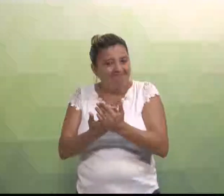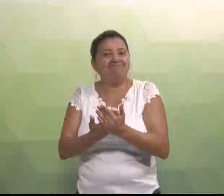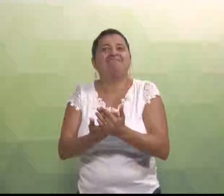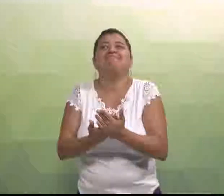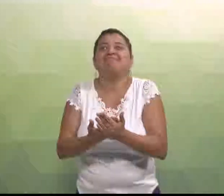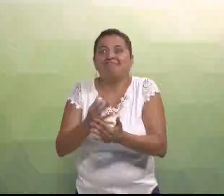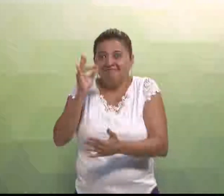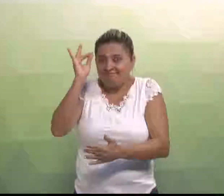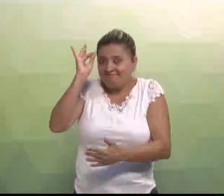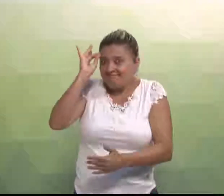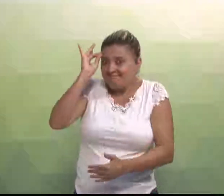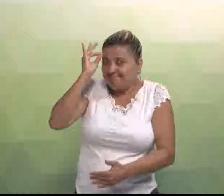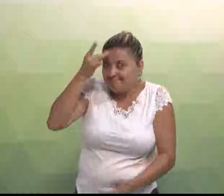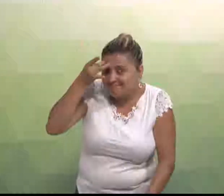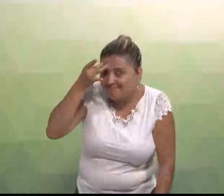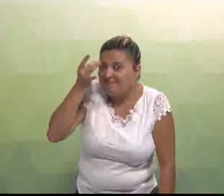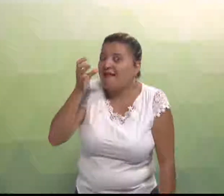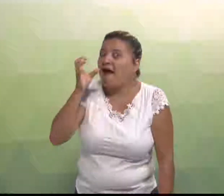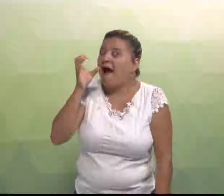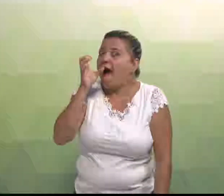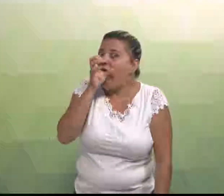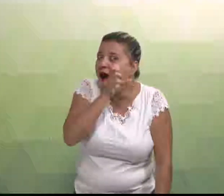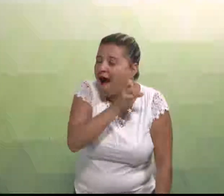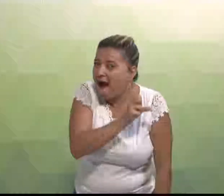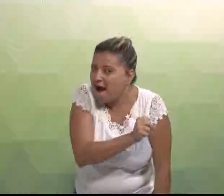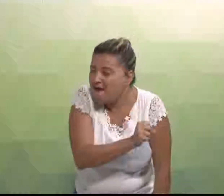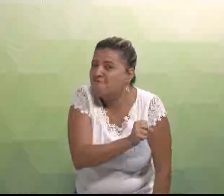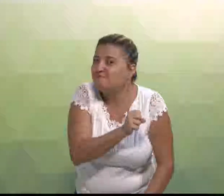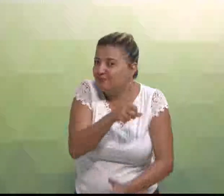Nossa, e como passou rápido, não é verdade?